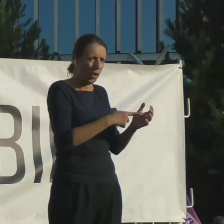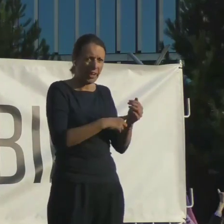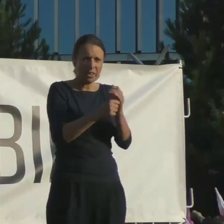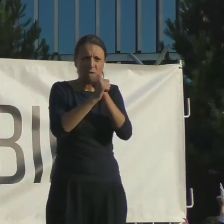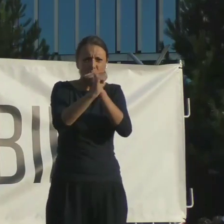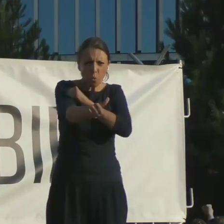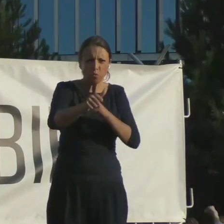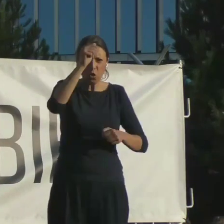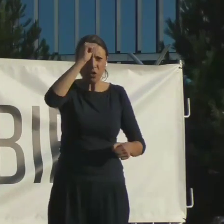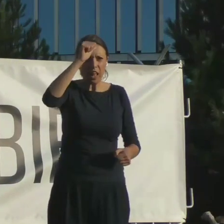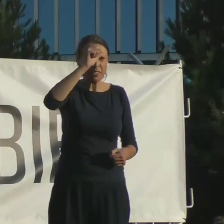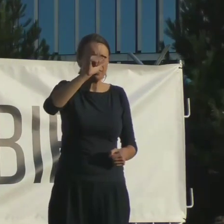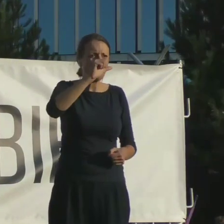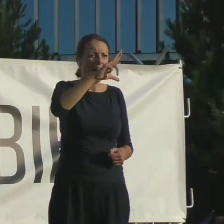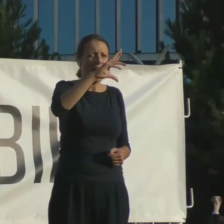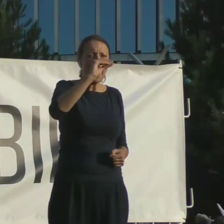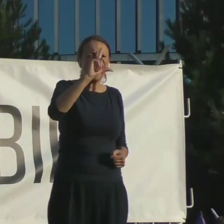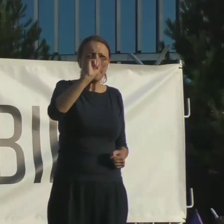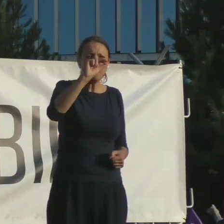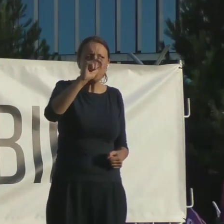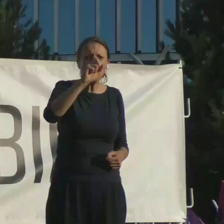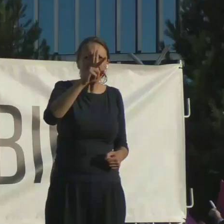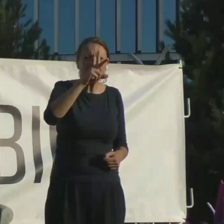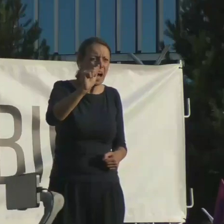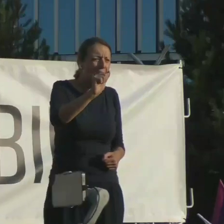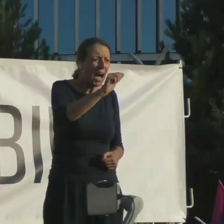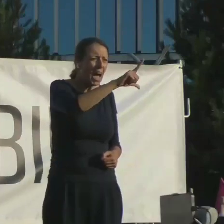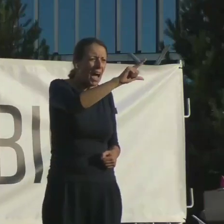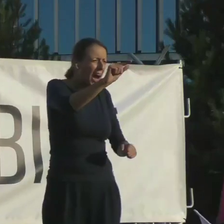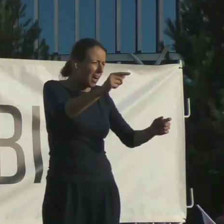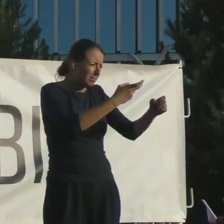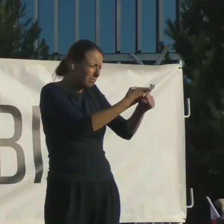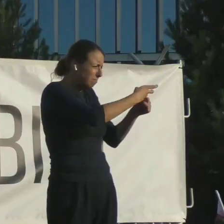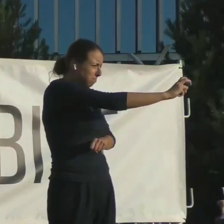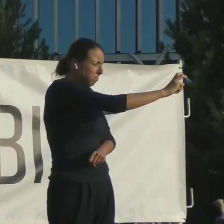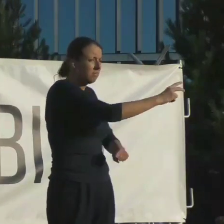się Republiką nazywa. Proszę o usunięcie tych dwóch panów.